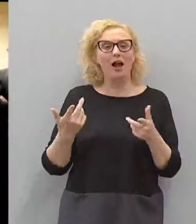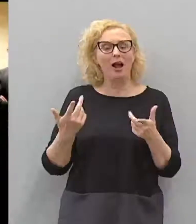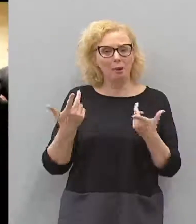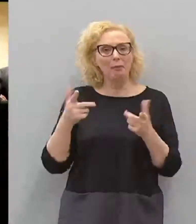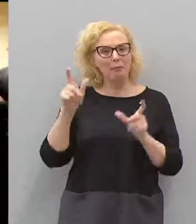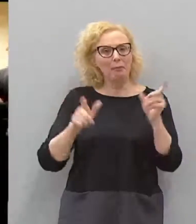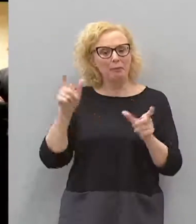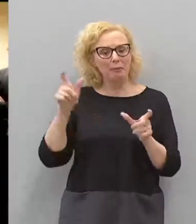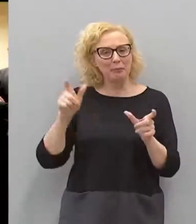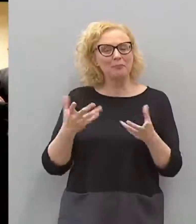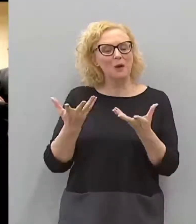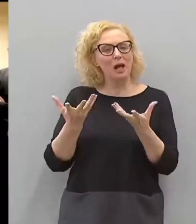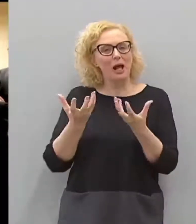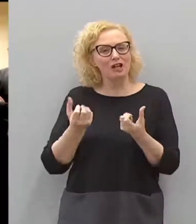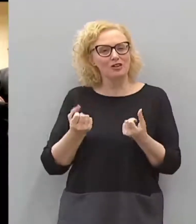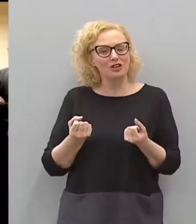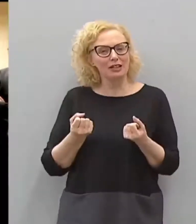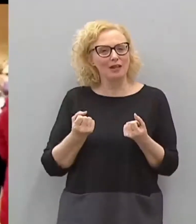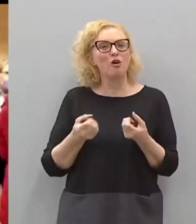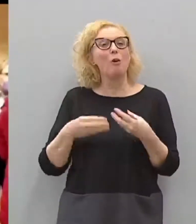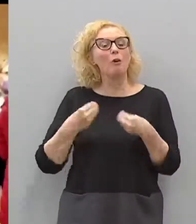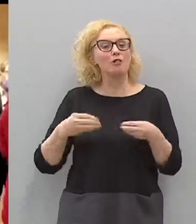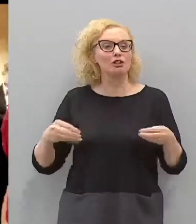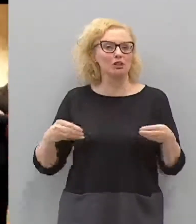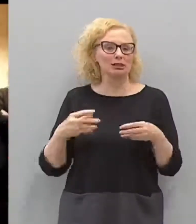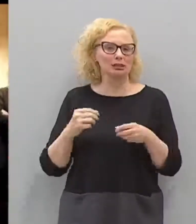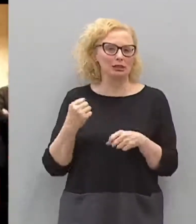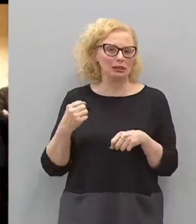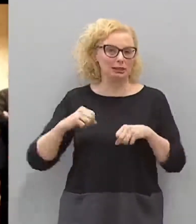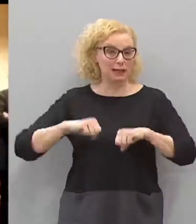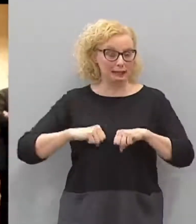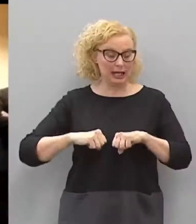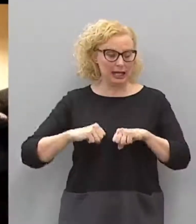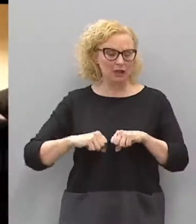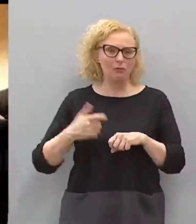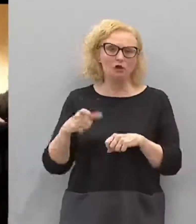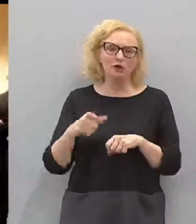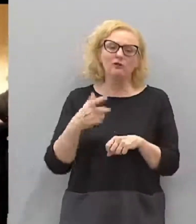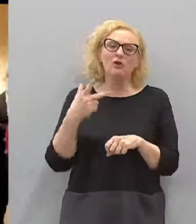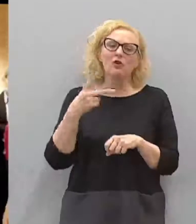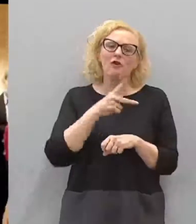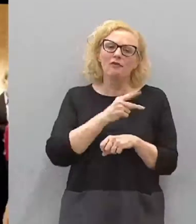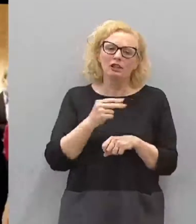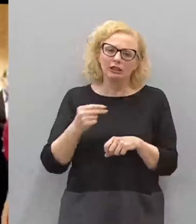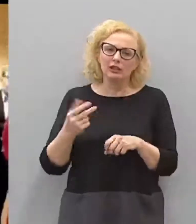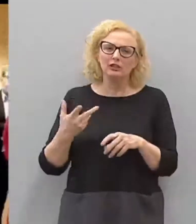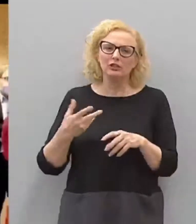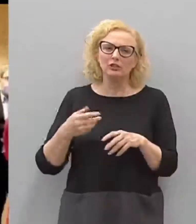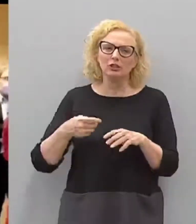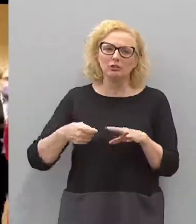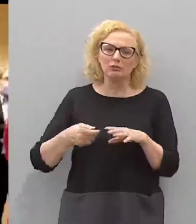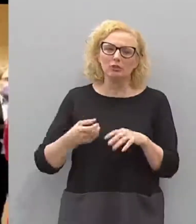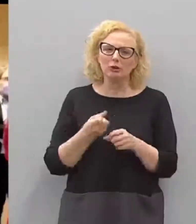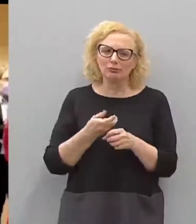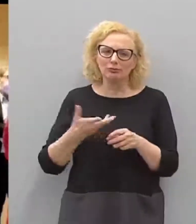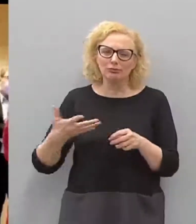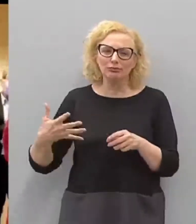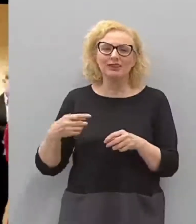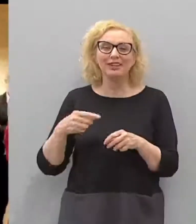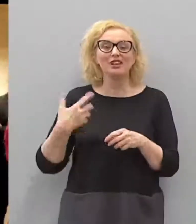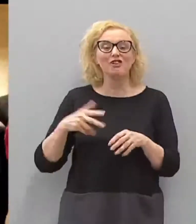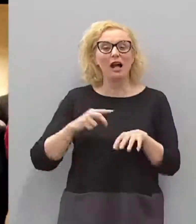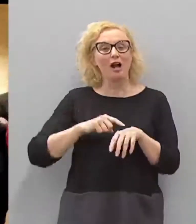tutti i professionisti sanitari perché vediamo che le vaccinazioni in trentino sono veramente un numero molto elevato alle 8 di questa mattina erano già